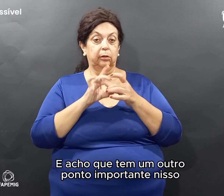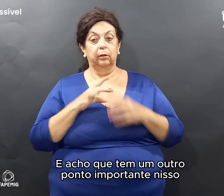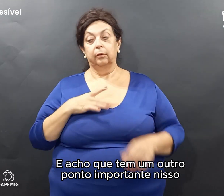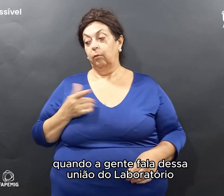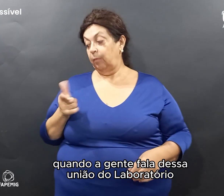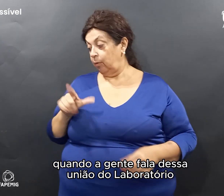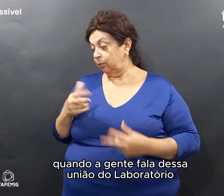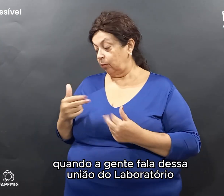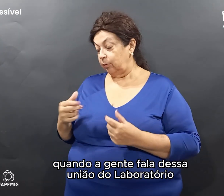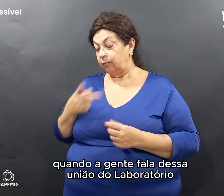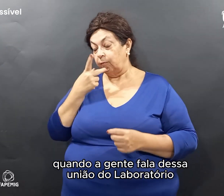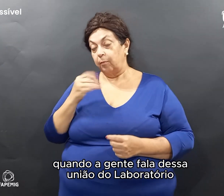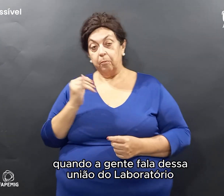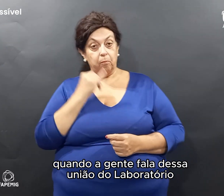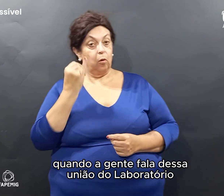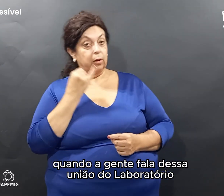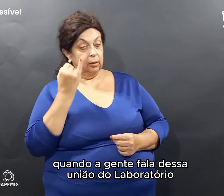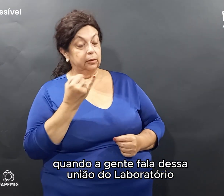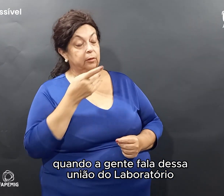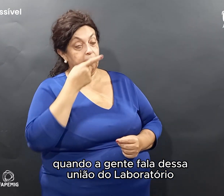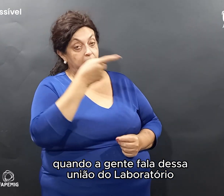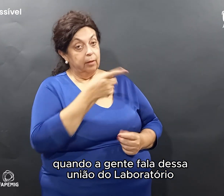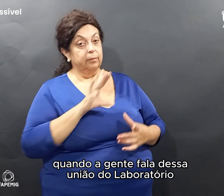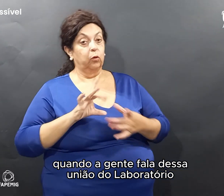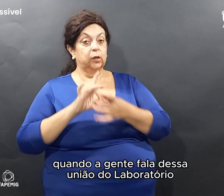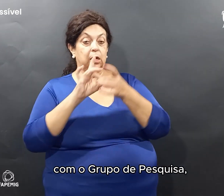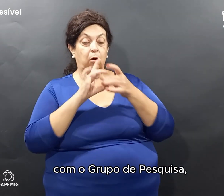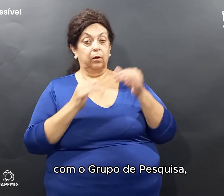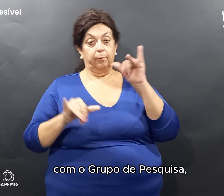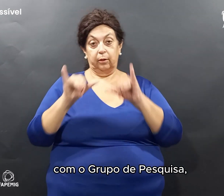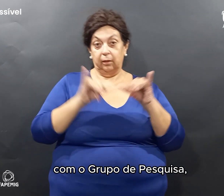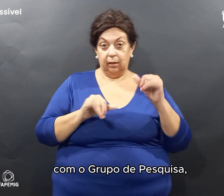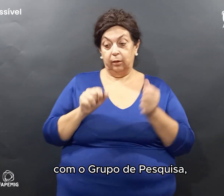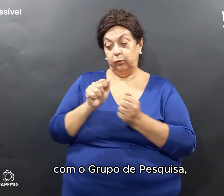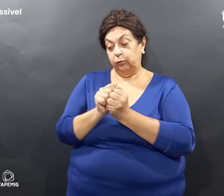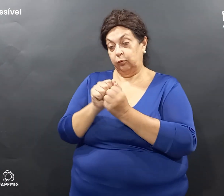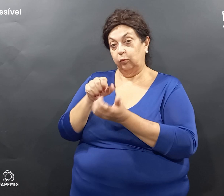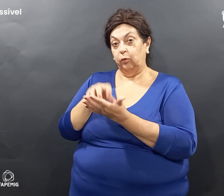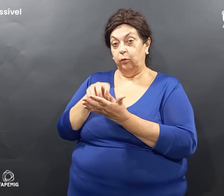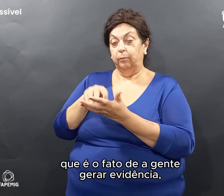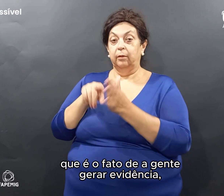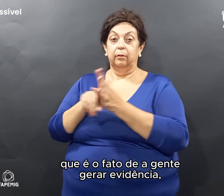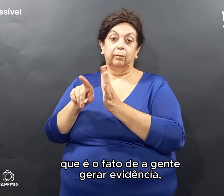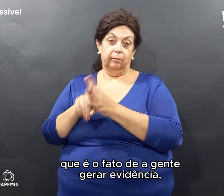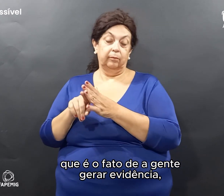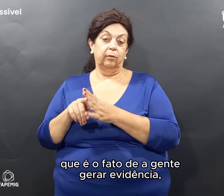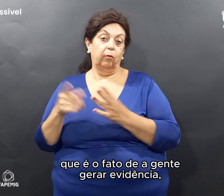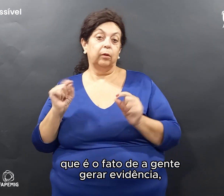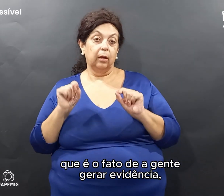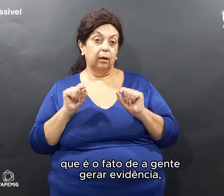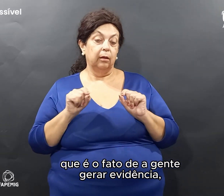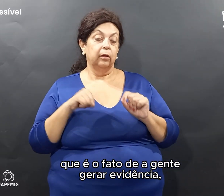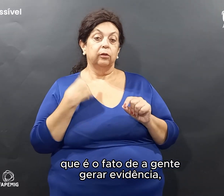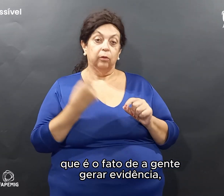nisso, quando a gente fala dessa união do laboratório com o grupo de pesquisa, que é o fato da gente gerar